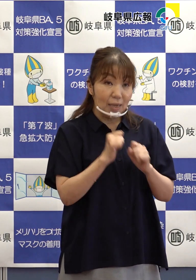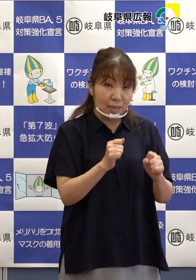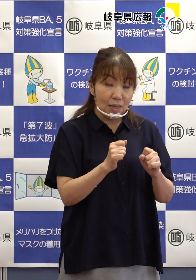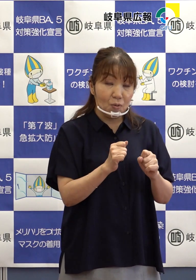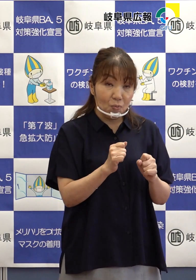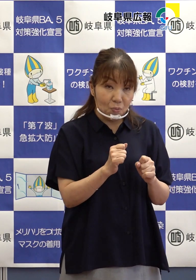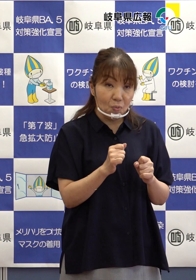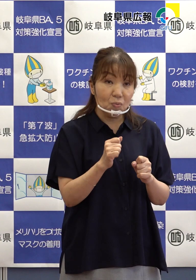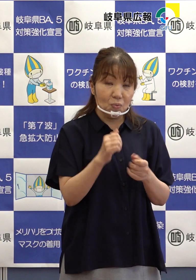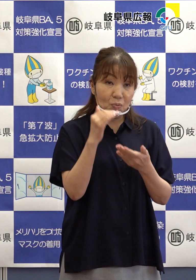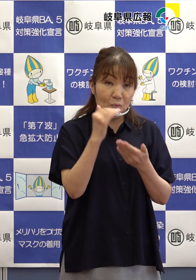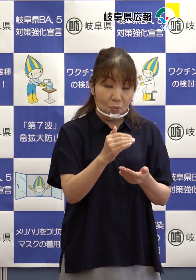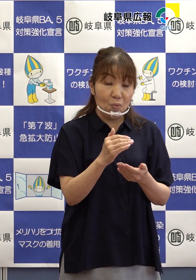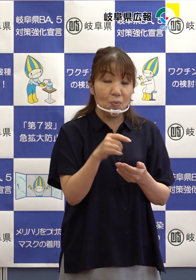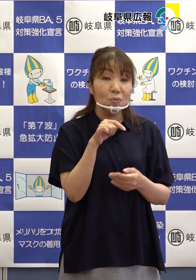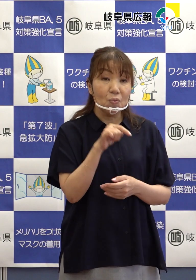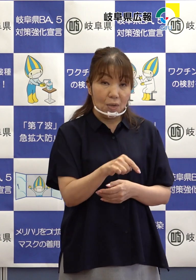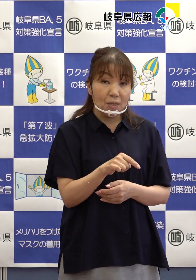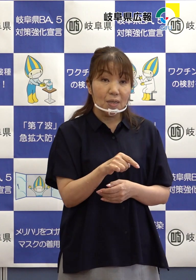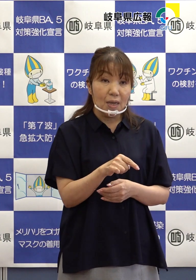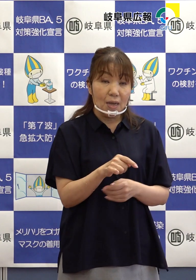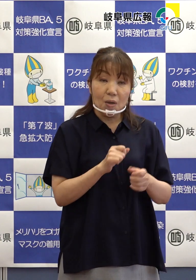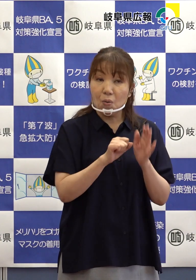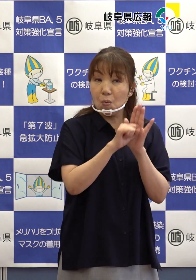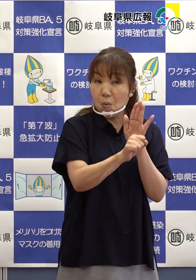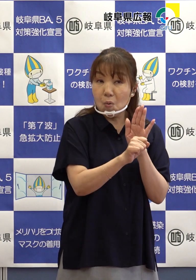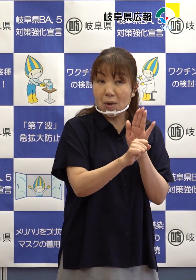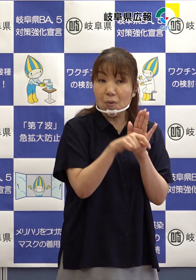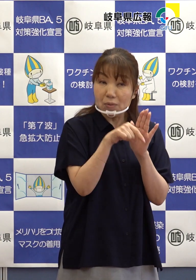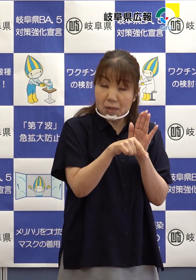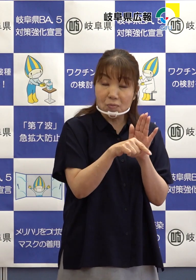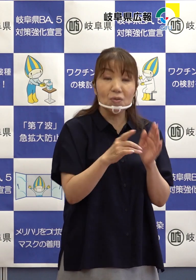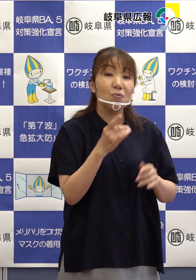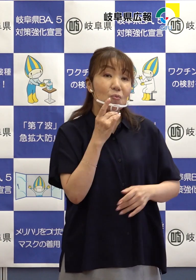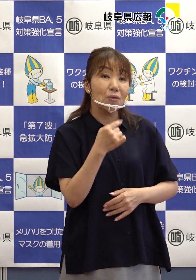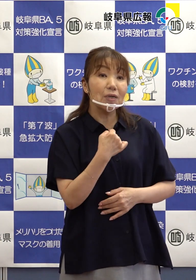ki なんとか一定の効果が出ればということをまぁ期待しているんですね